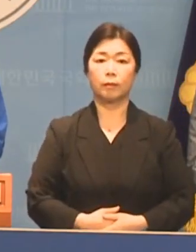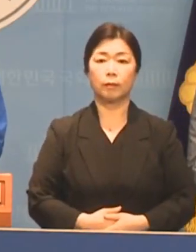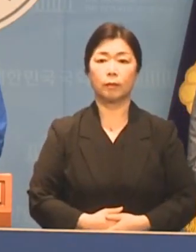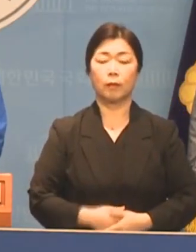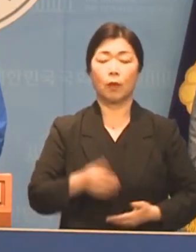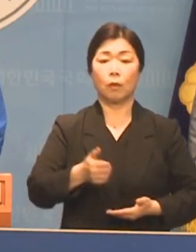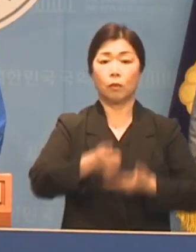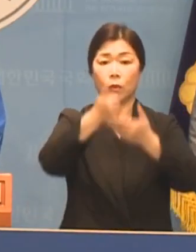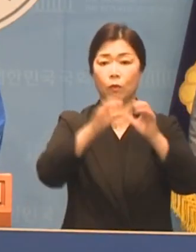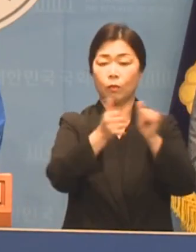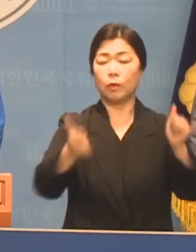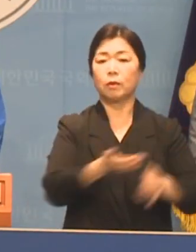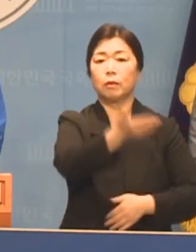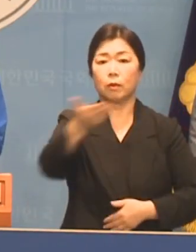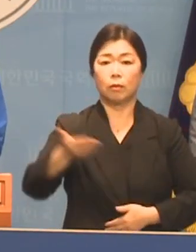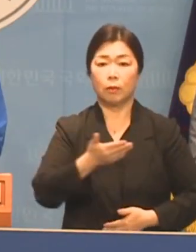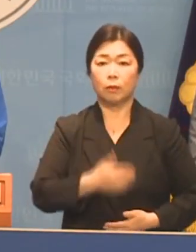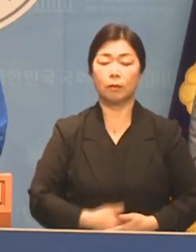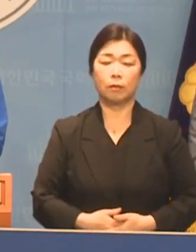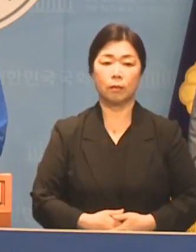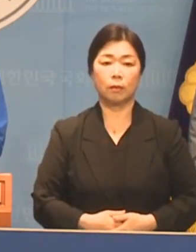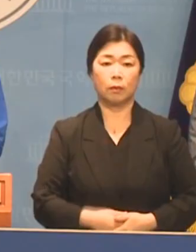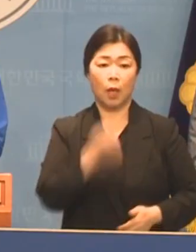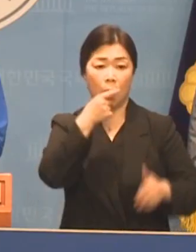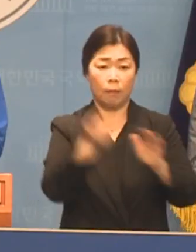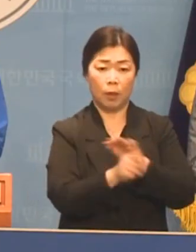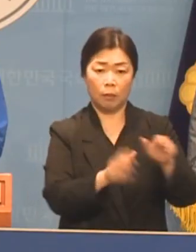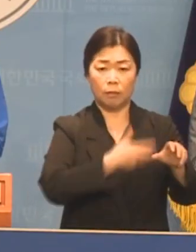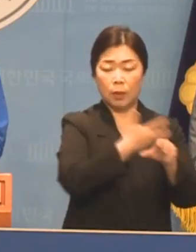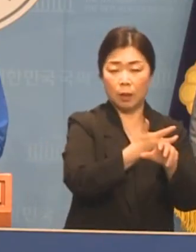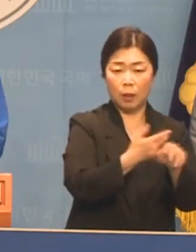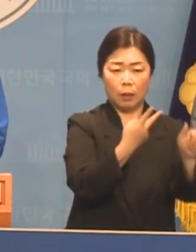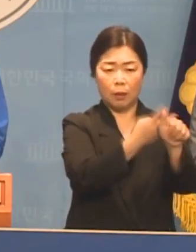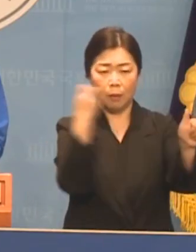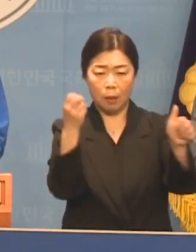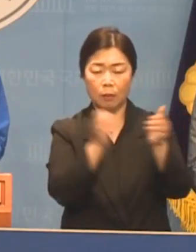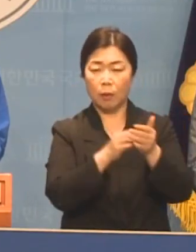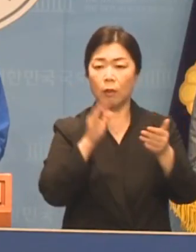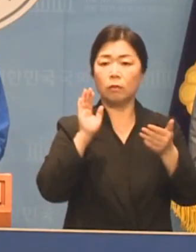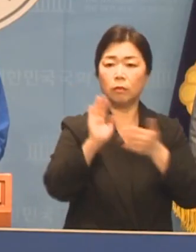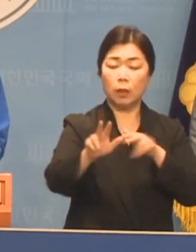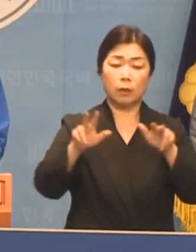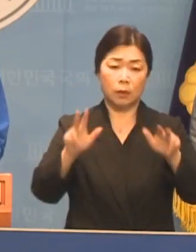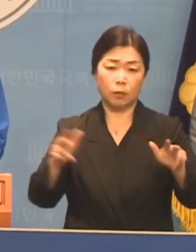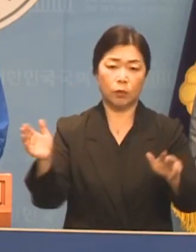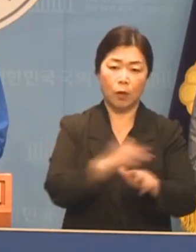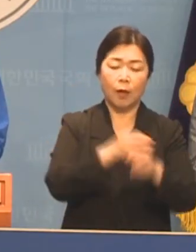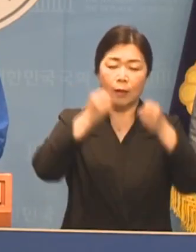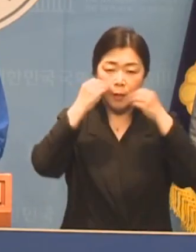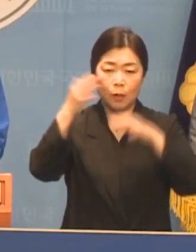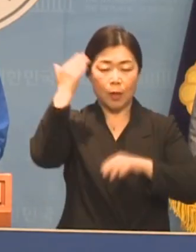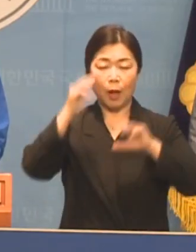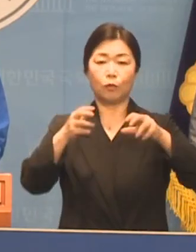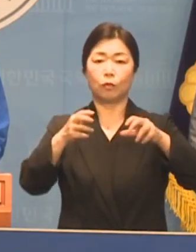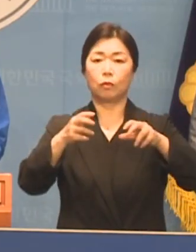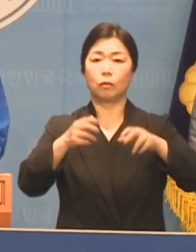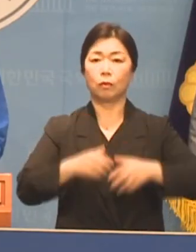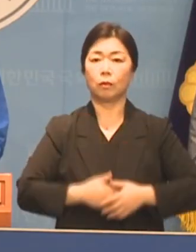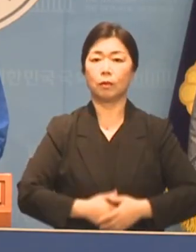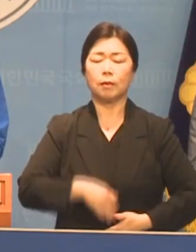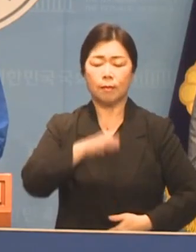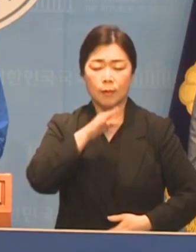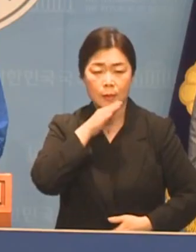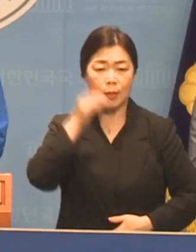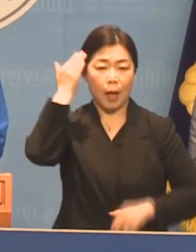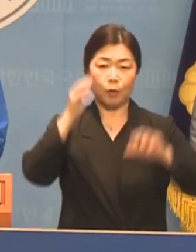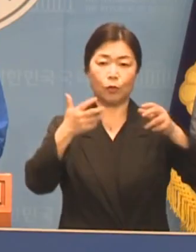존경하는 국민 여러분, 계엄과 대통령 탄핵 이후 이제부터 새로운 대한민국,